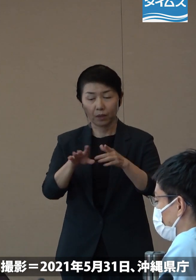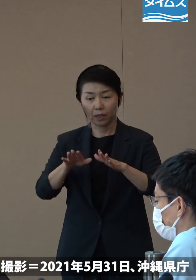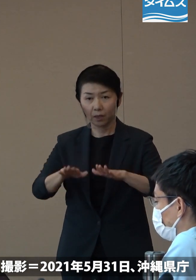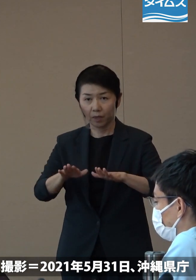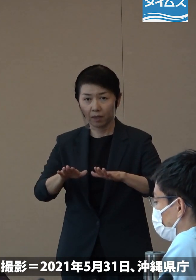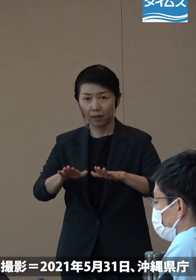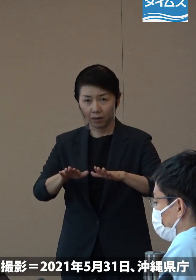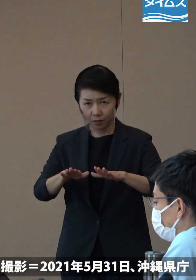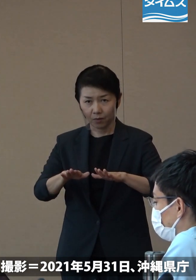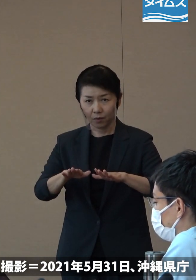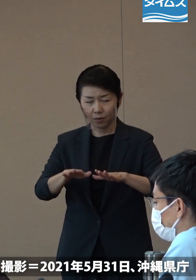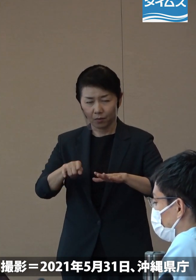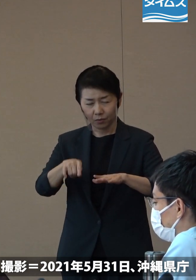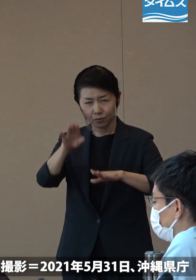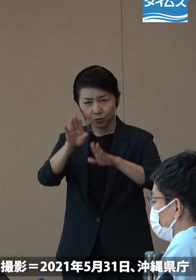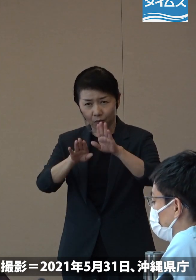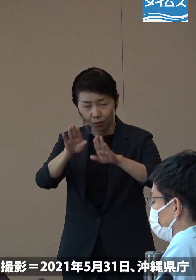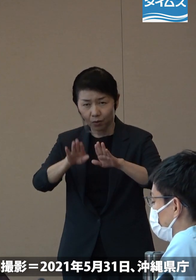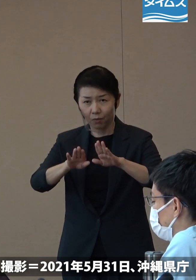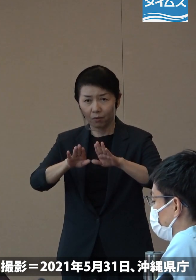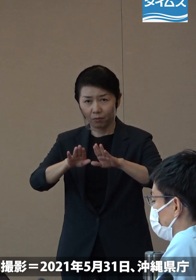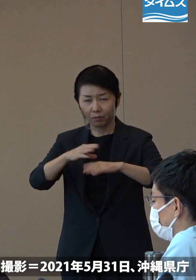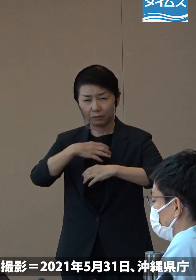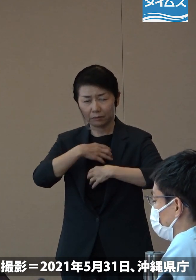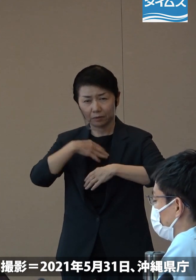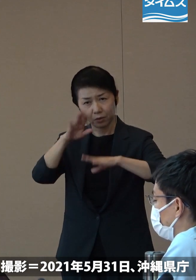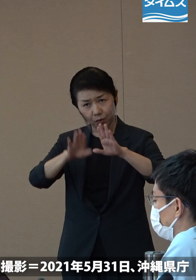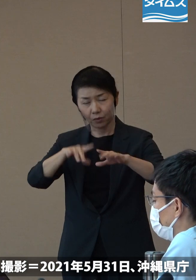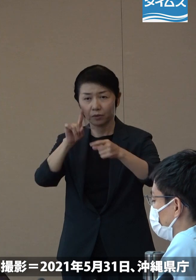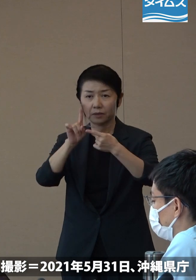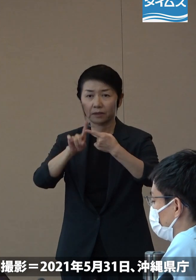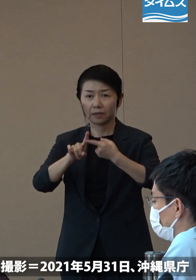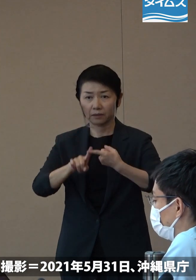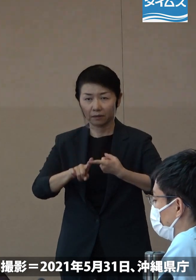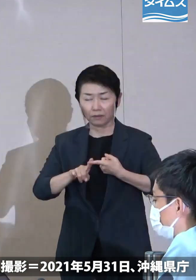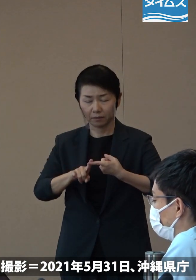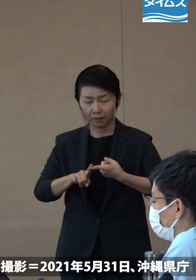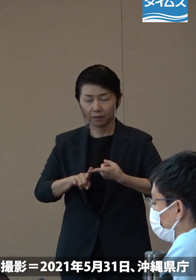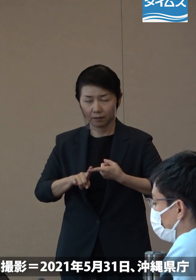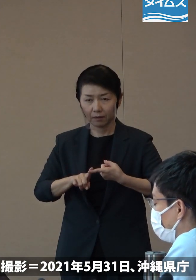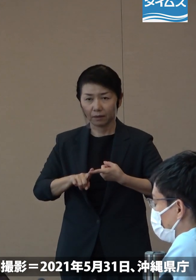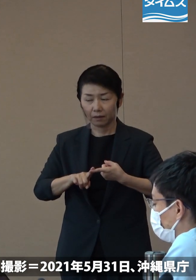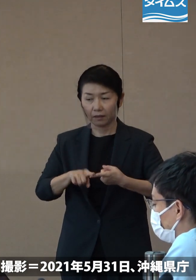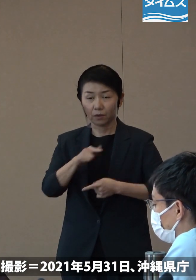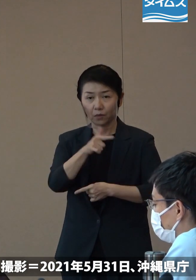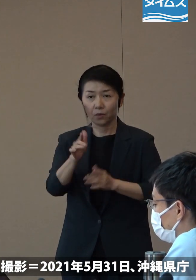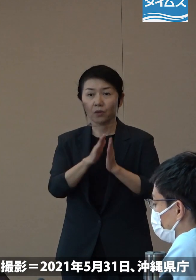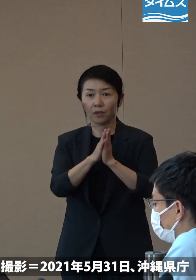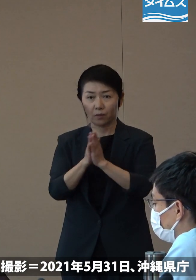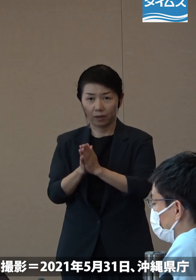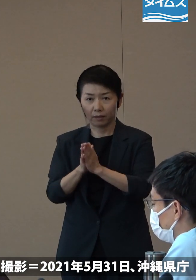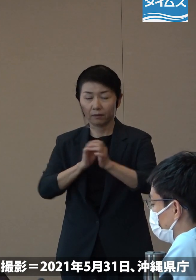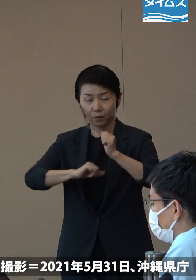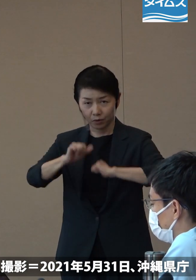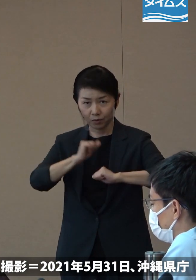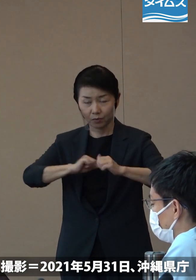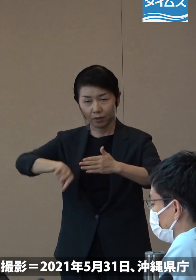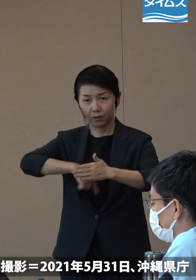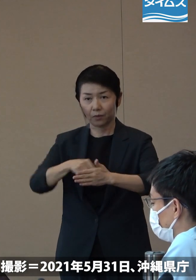在の危機的な状況に対し以下のことに取り組むことといたしましたのでお知らせいた